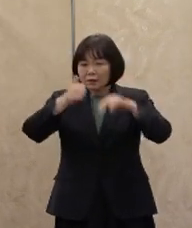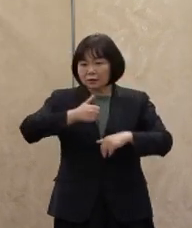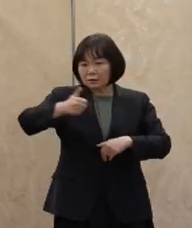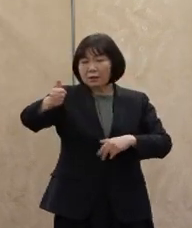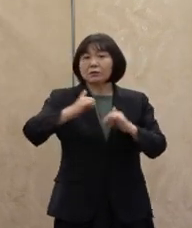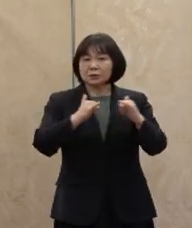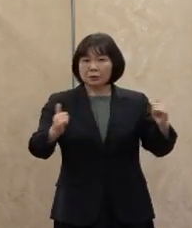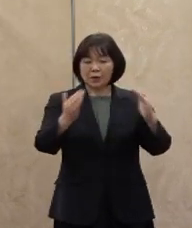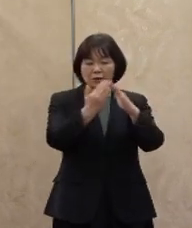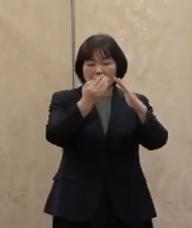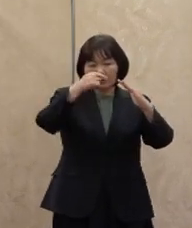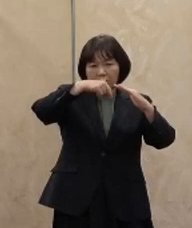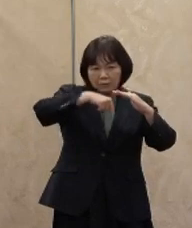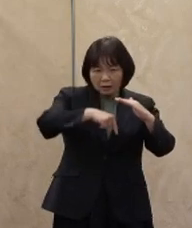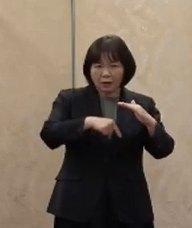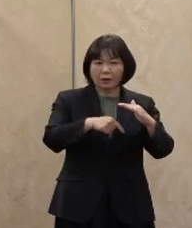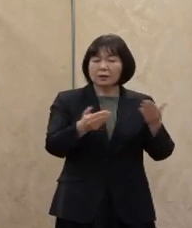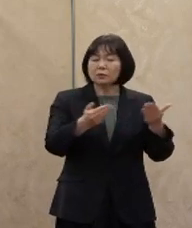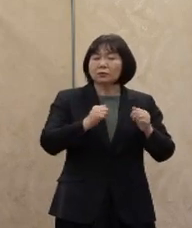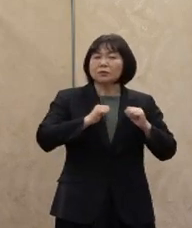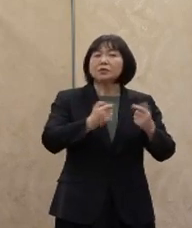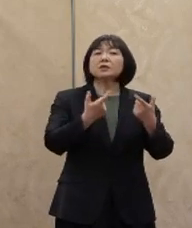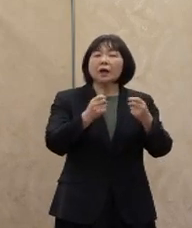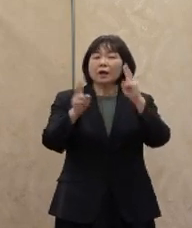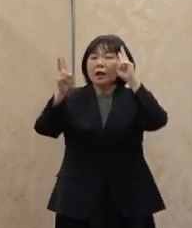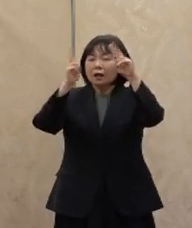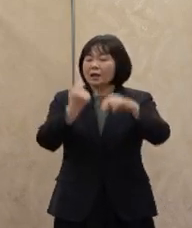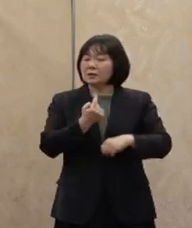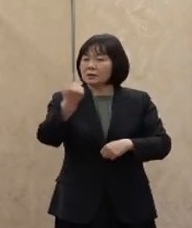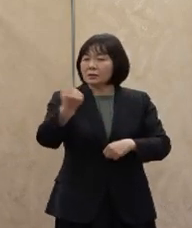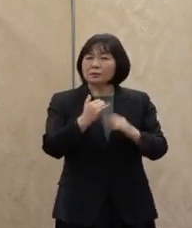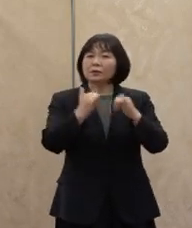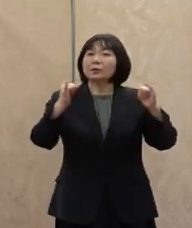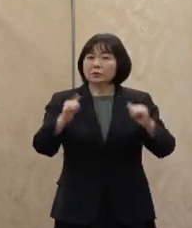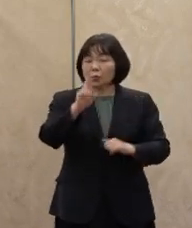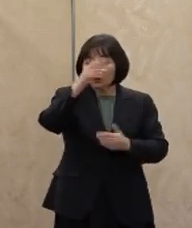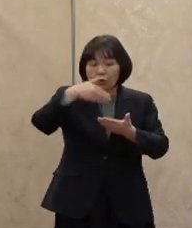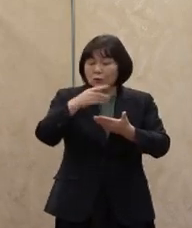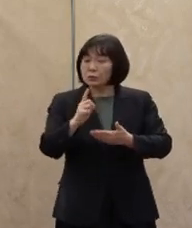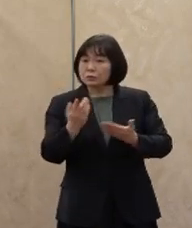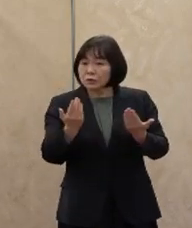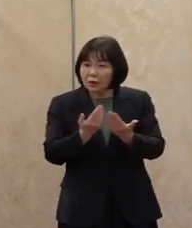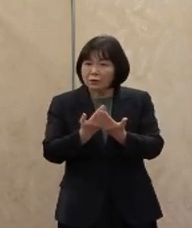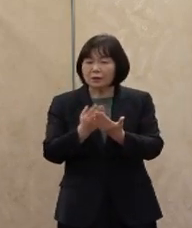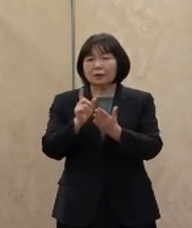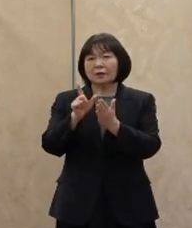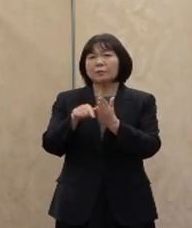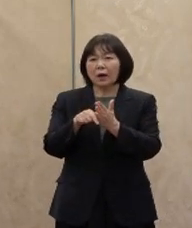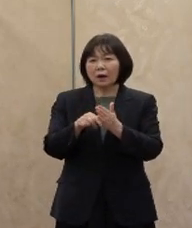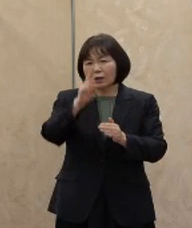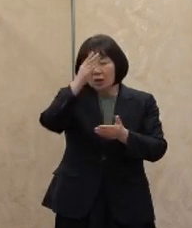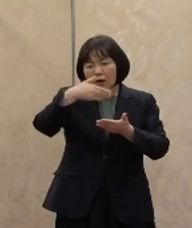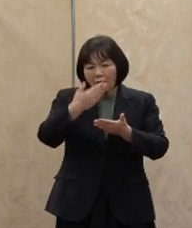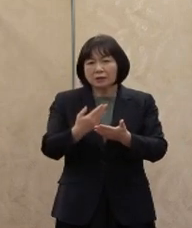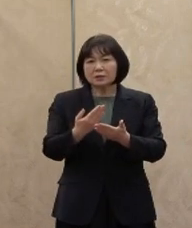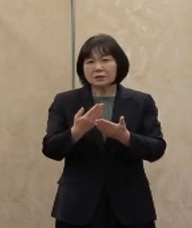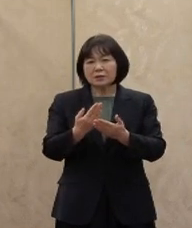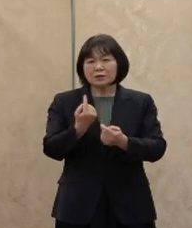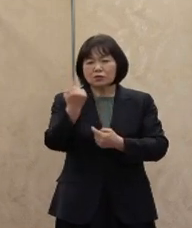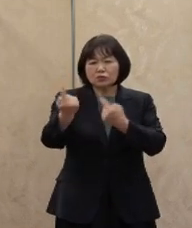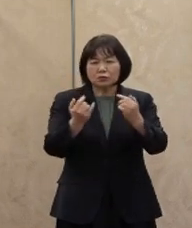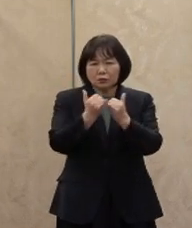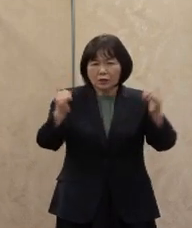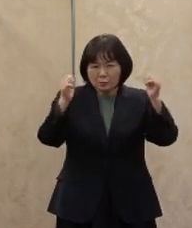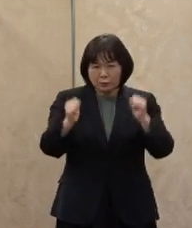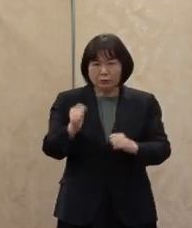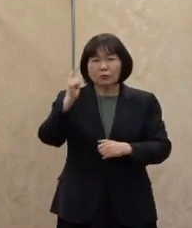を推奨しながらもやっぱり出勤される方が出てくる。じゃあ昼ご飯どうすんねんって話になった時に、それランチに行かれる方も昼ご飯食